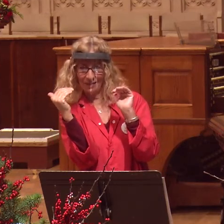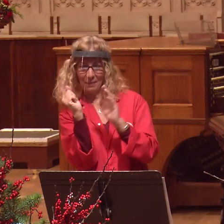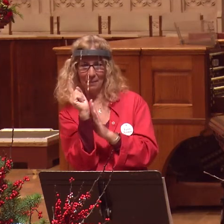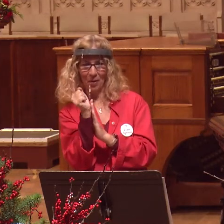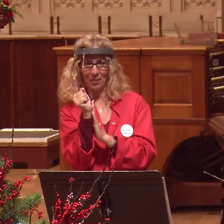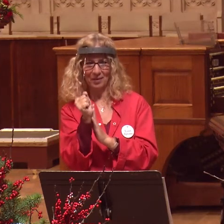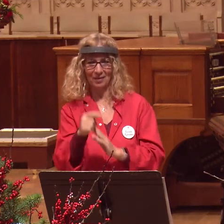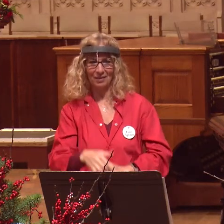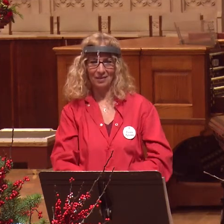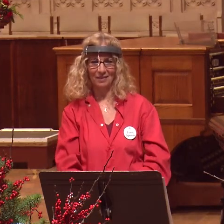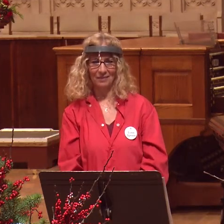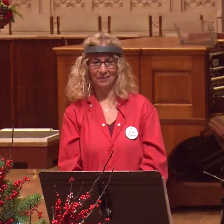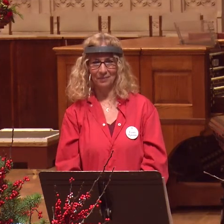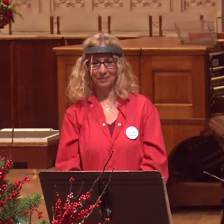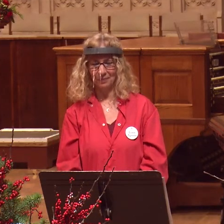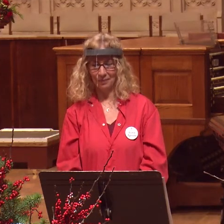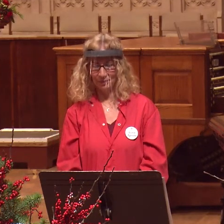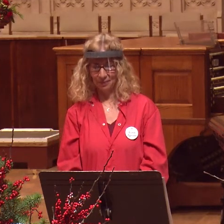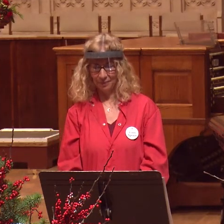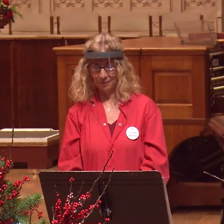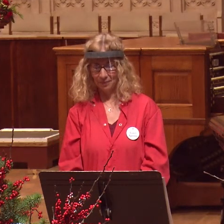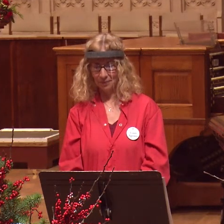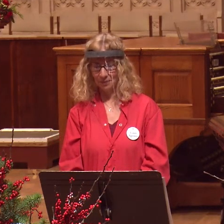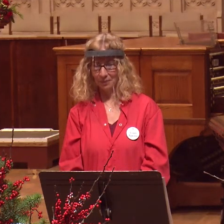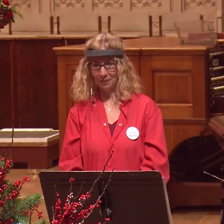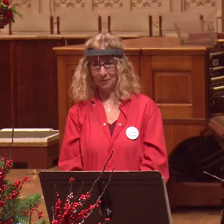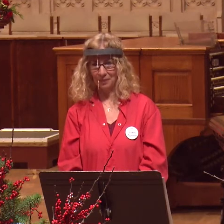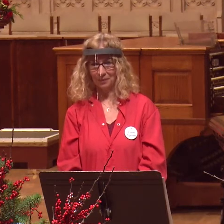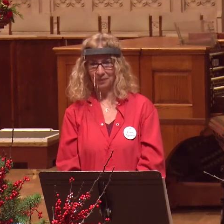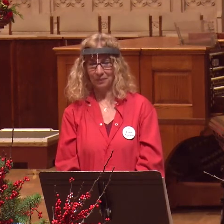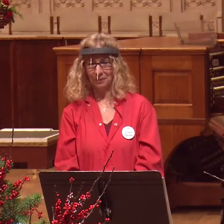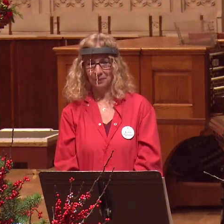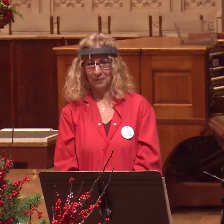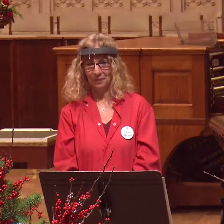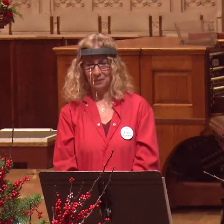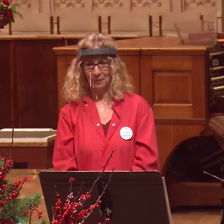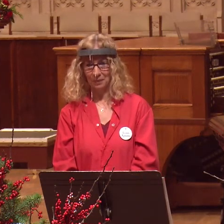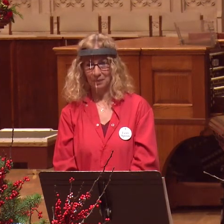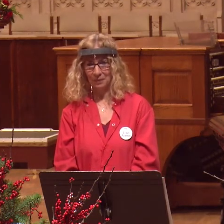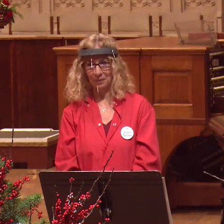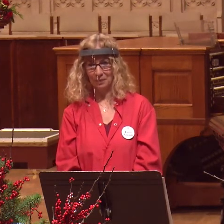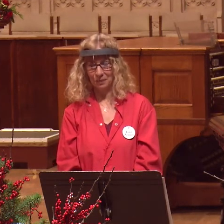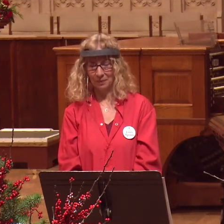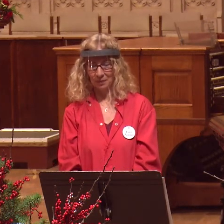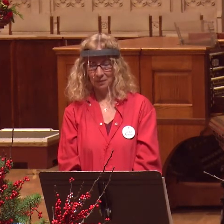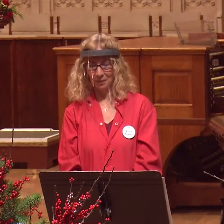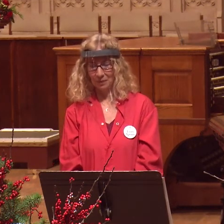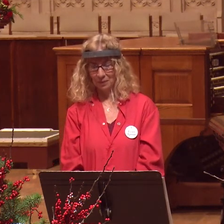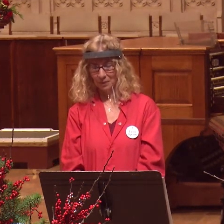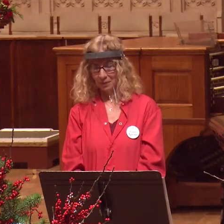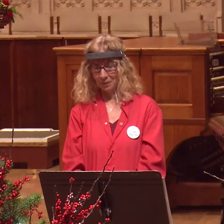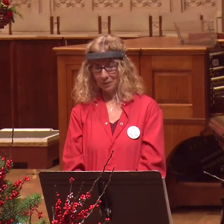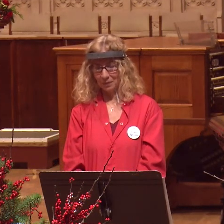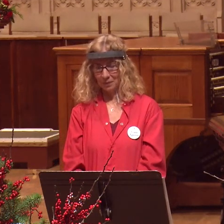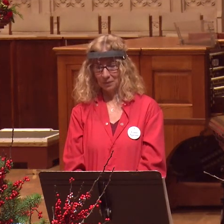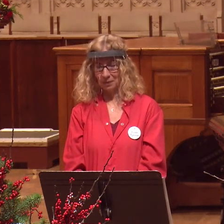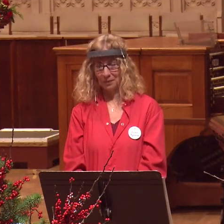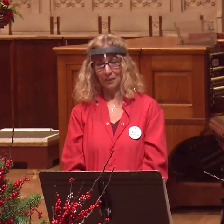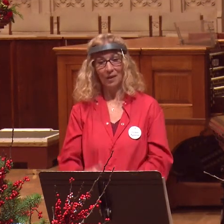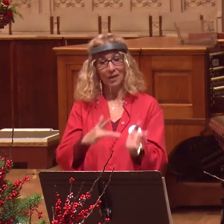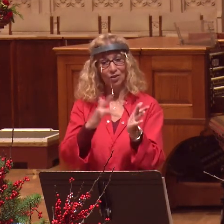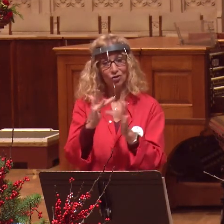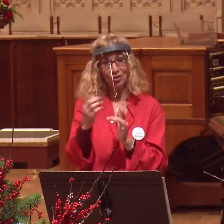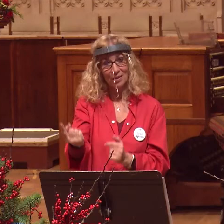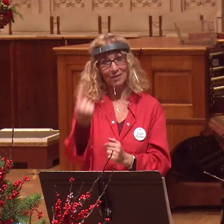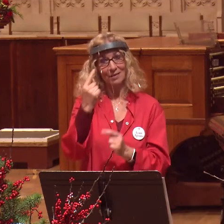moments. Y Dios viene a nuestro encuentro en esos momentos sorprendentes e inesperados. Jesus comes to meet